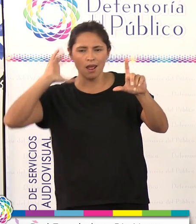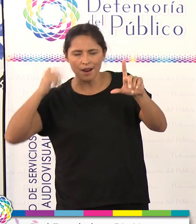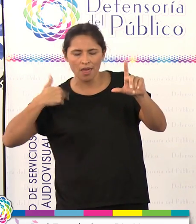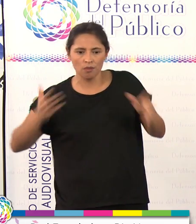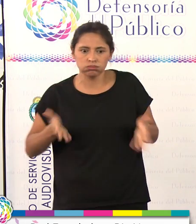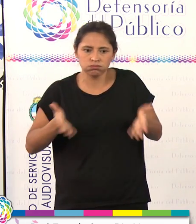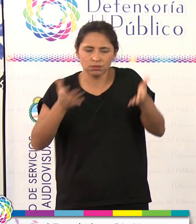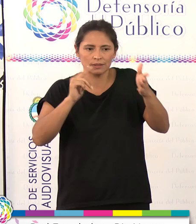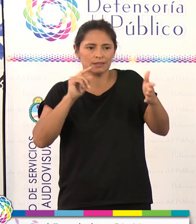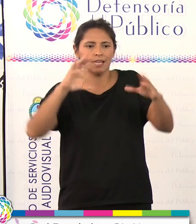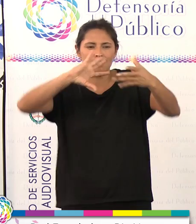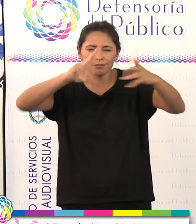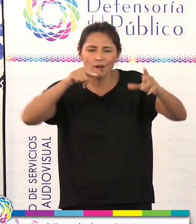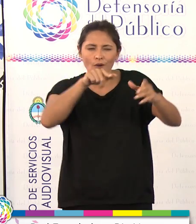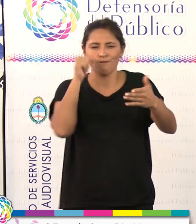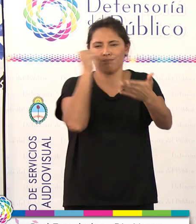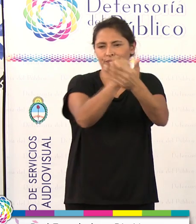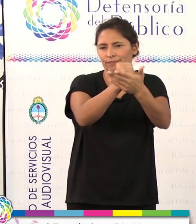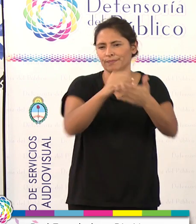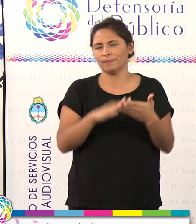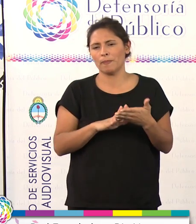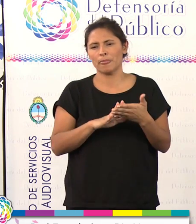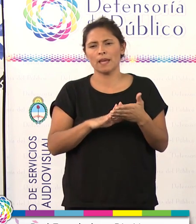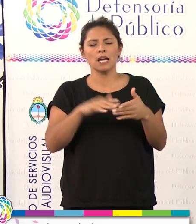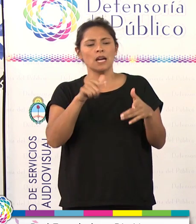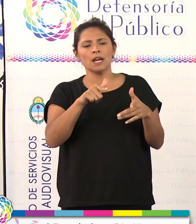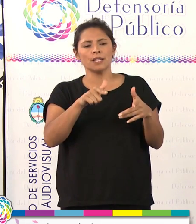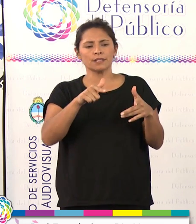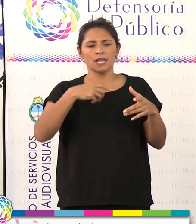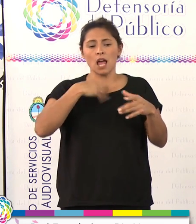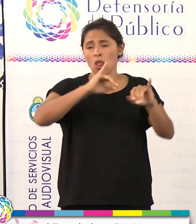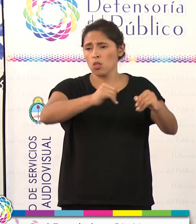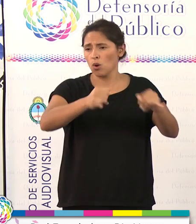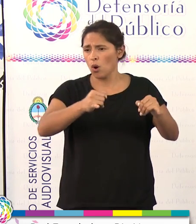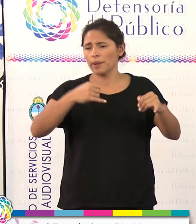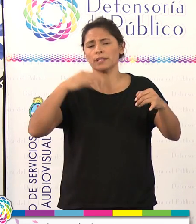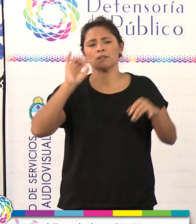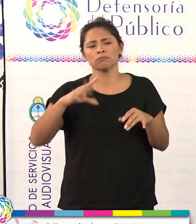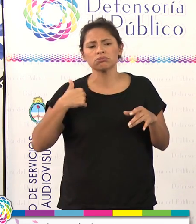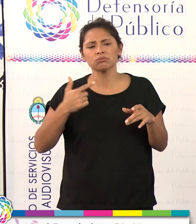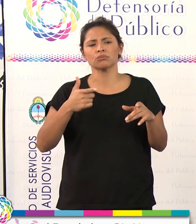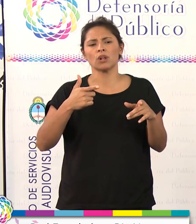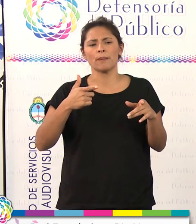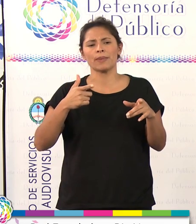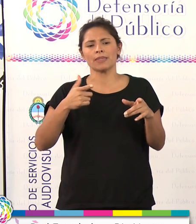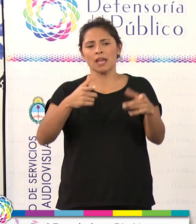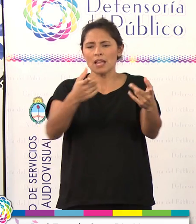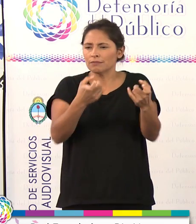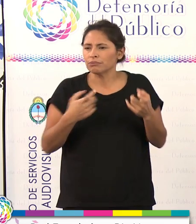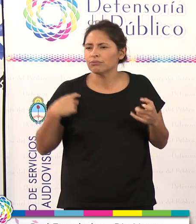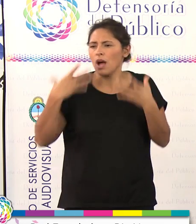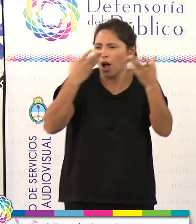ya no hacen más que promover una imagen de los pibes que solo alienta la postergación, el abandono y la condena para quienes en cambio necesitan ayuda,